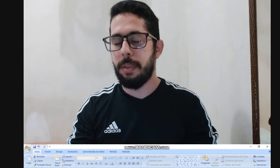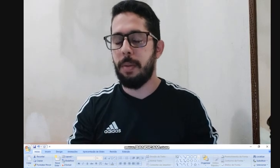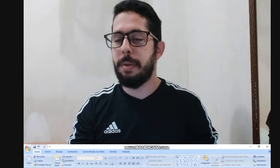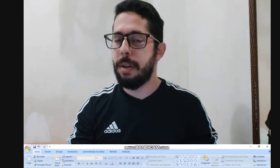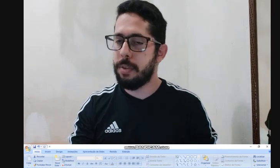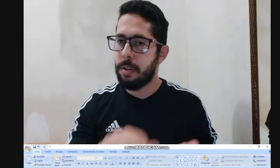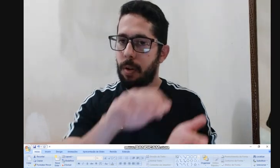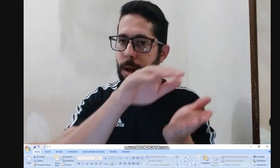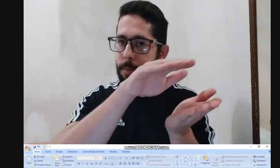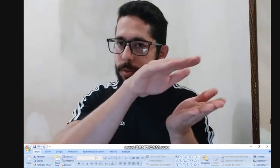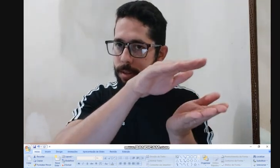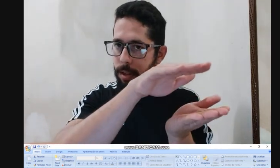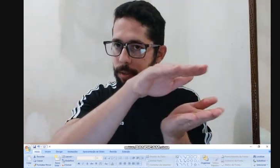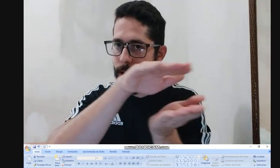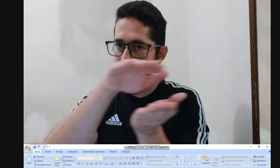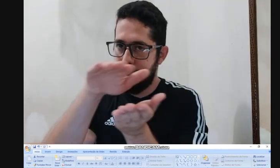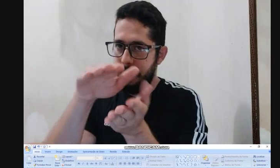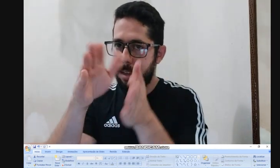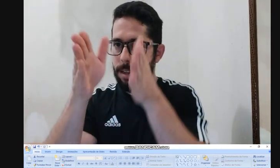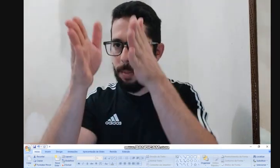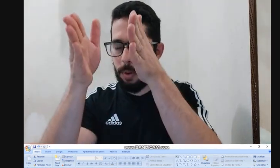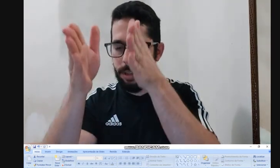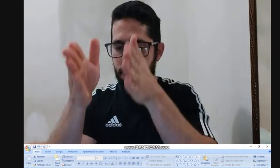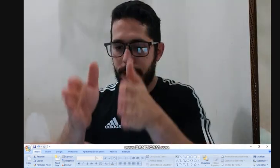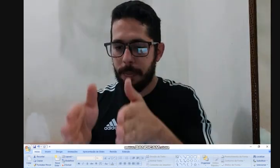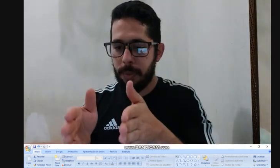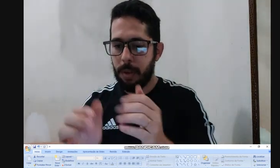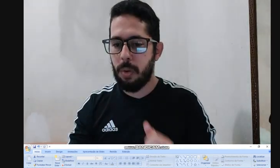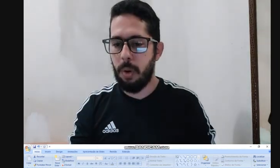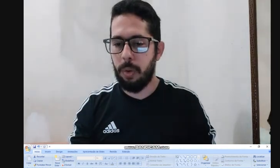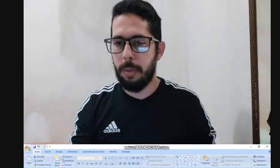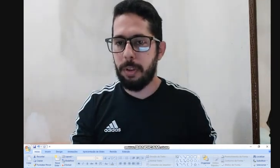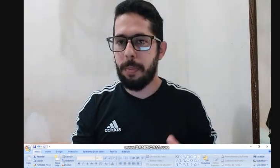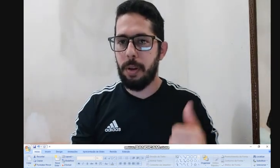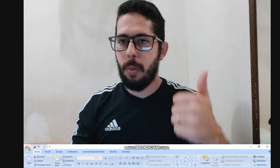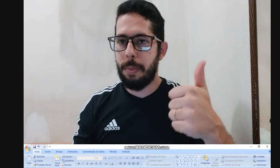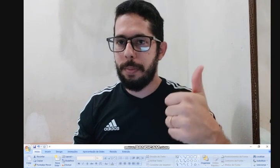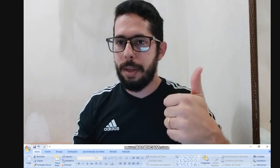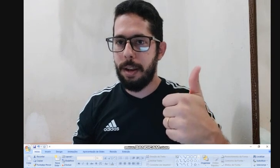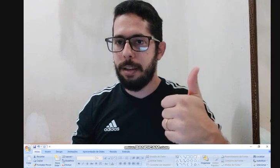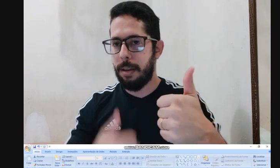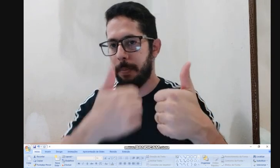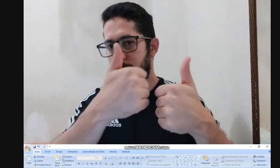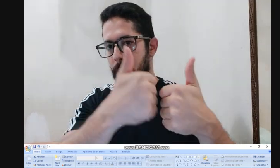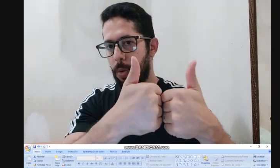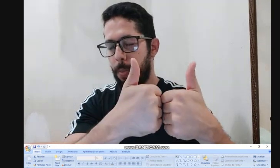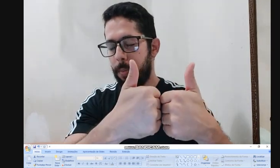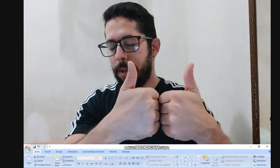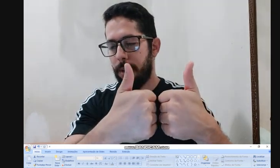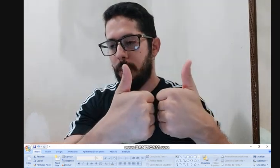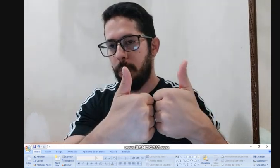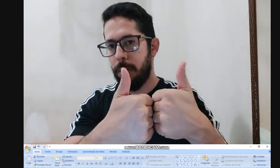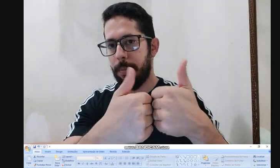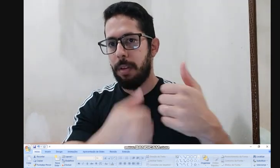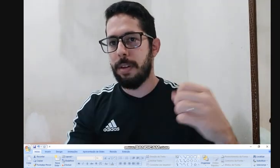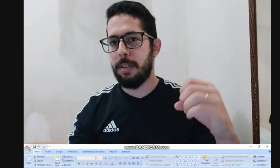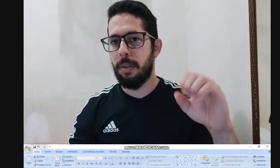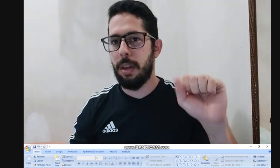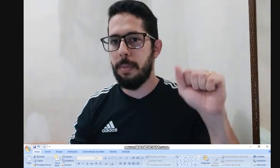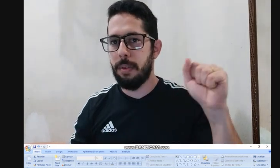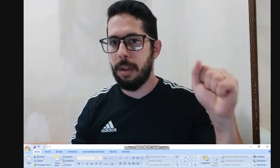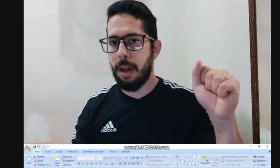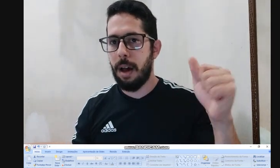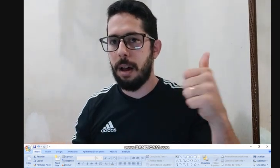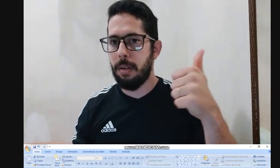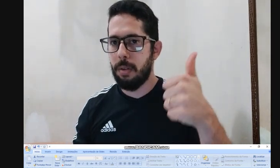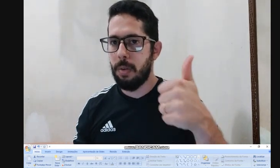coluna. Então, primeiro você coloca a posição da linha e depois a da coluna. Multiplicou primeira linha com primeira coluna, então vai ser o